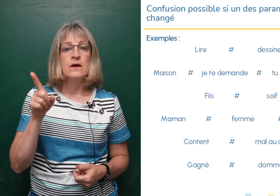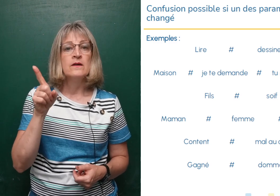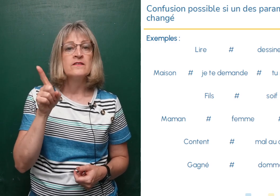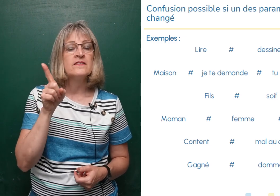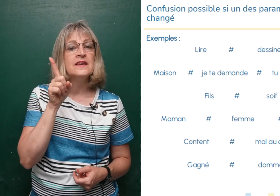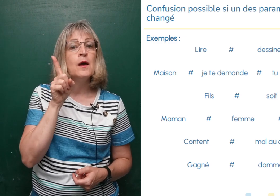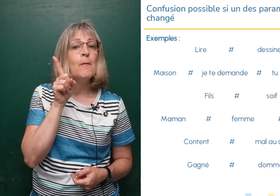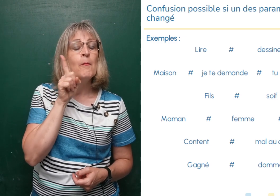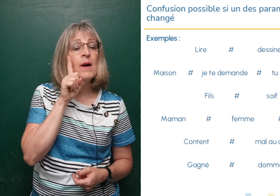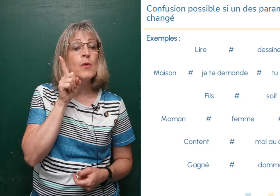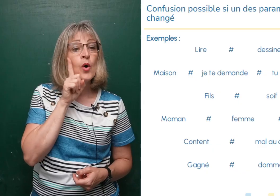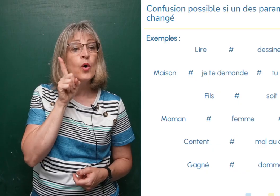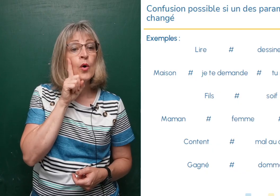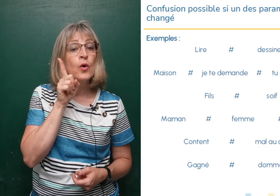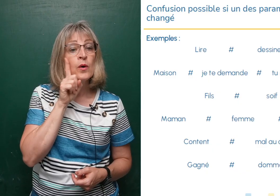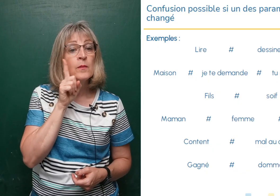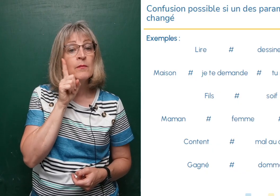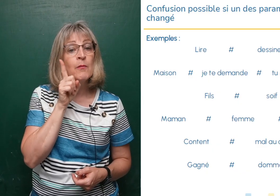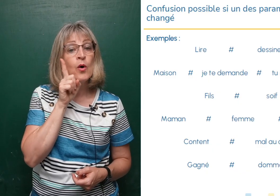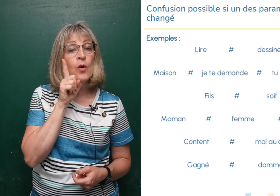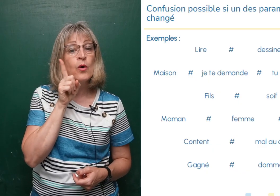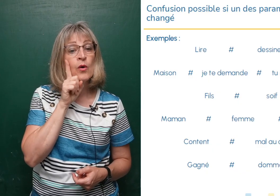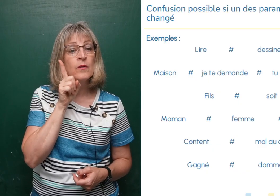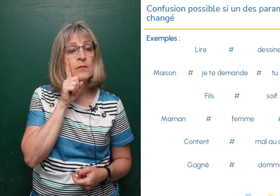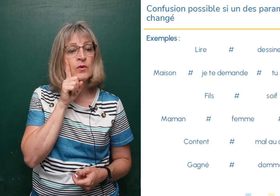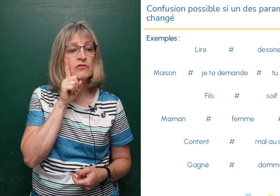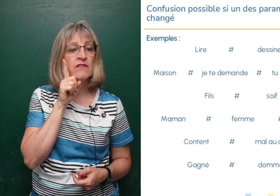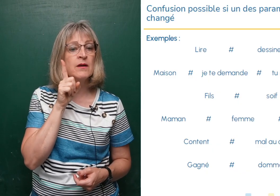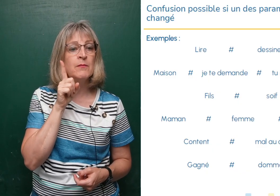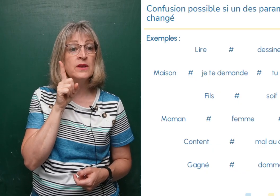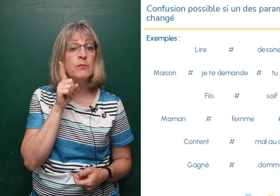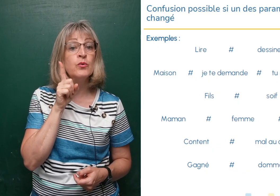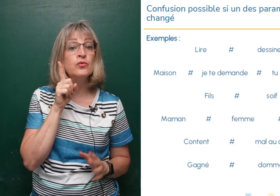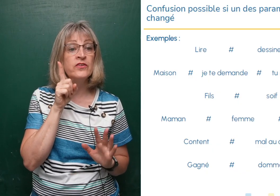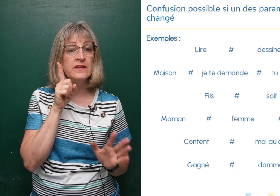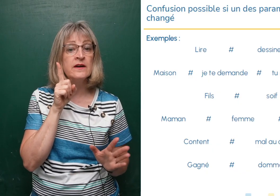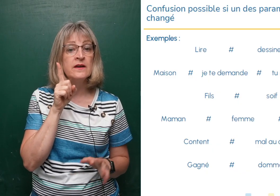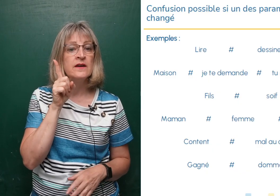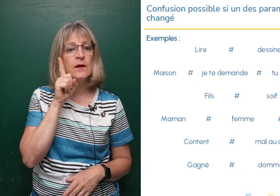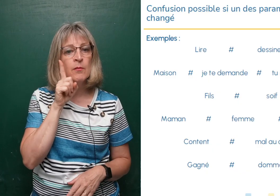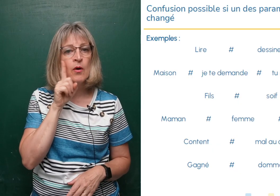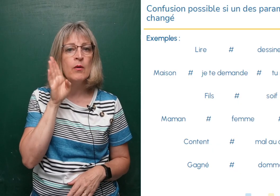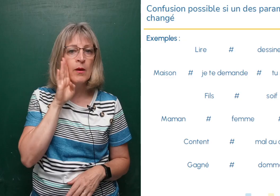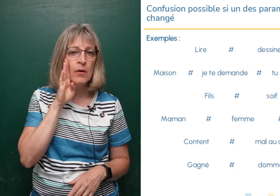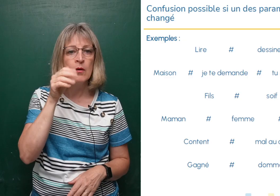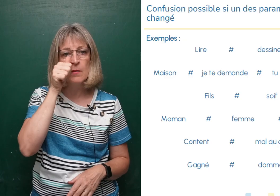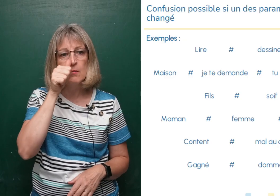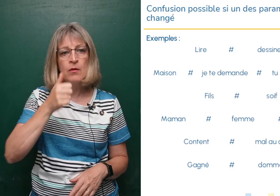Ça, c'est maman. Maman. Bon, il faut savoir que maman, il y a beaucoup de signes, hein. Il y a maman, maman, maman,